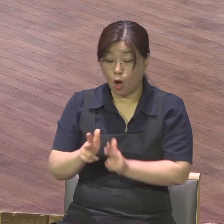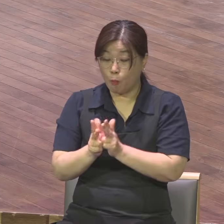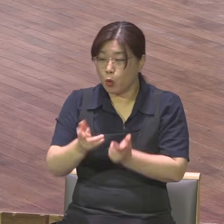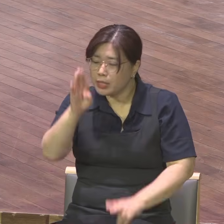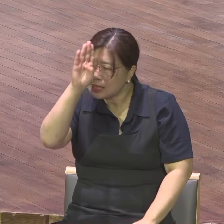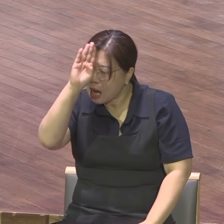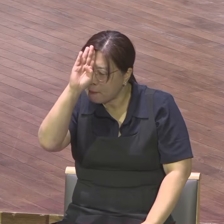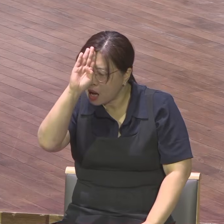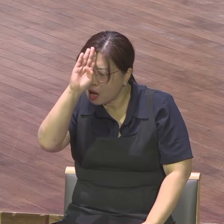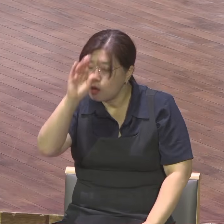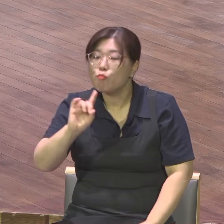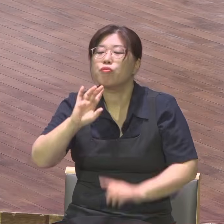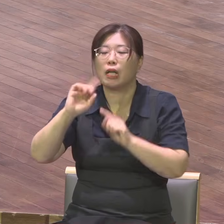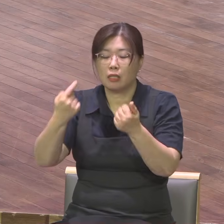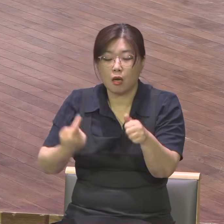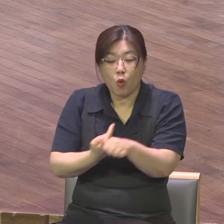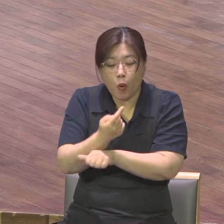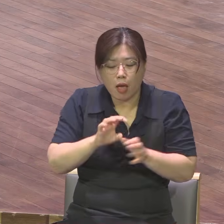가족이 힘들잖아요.